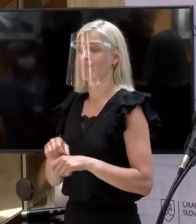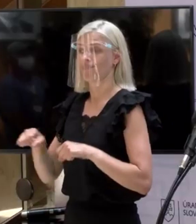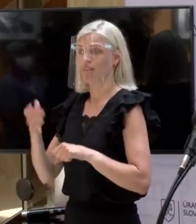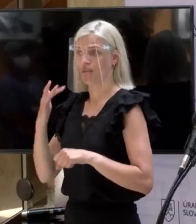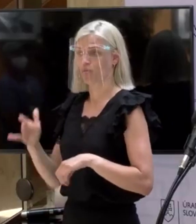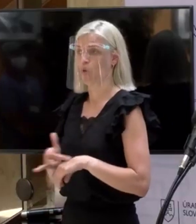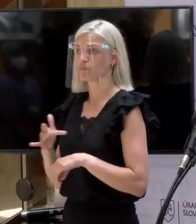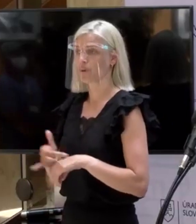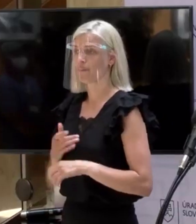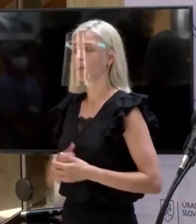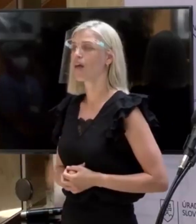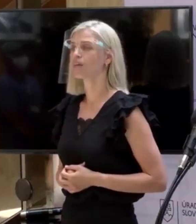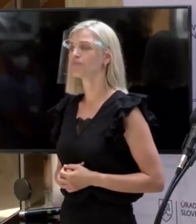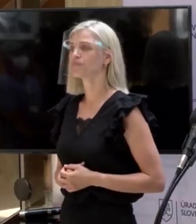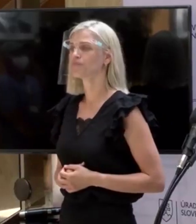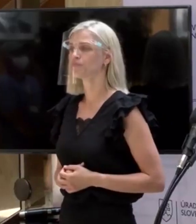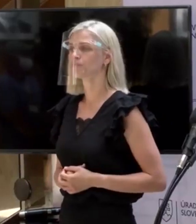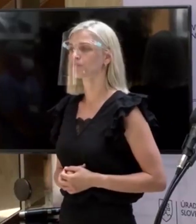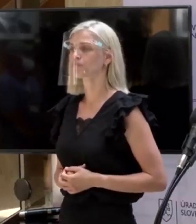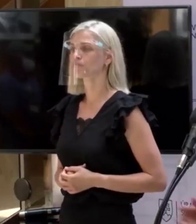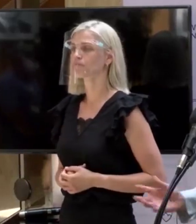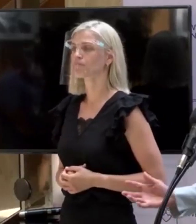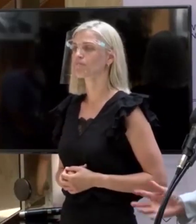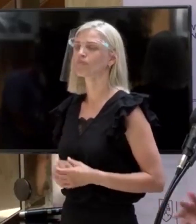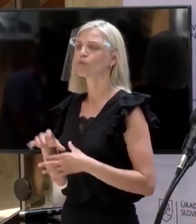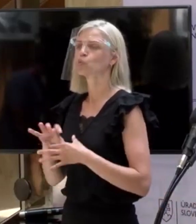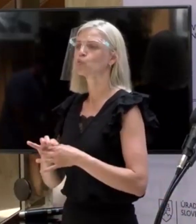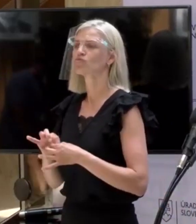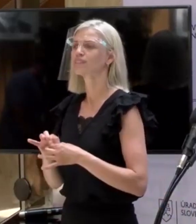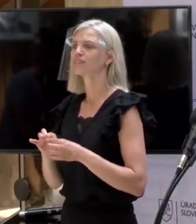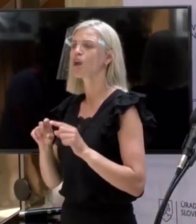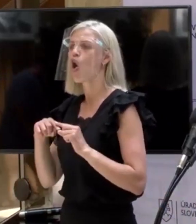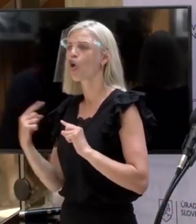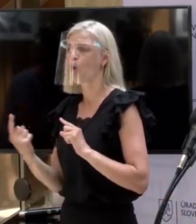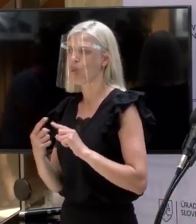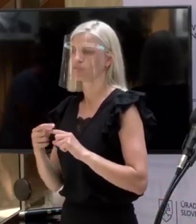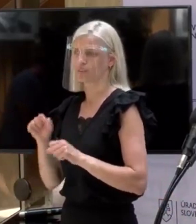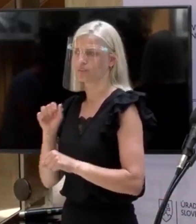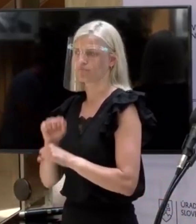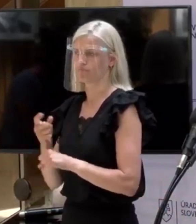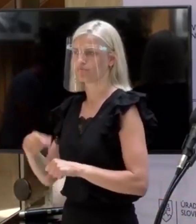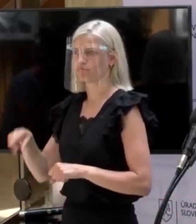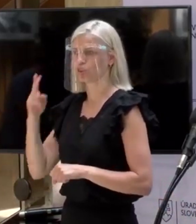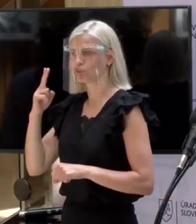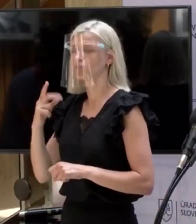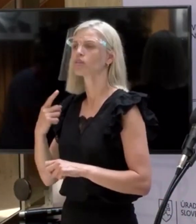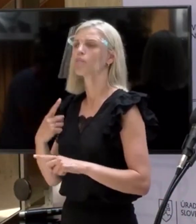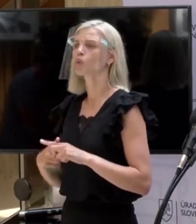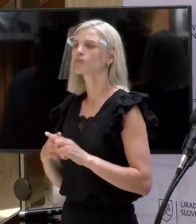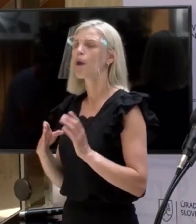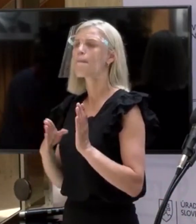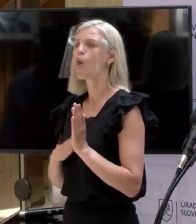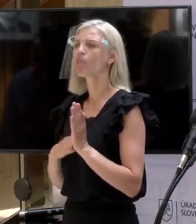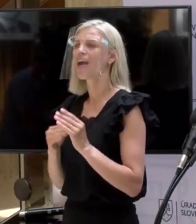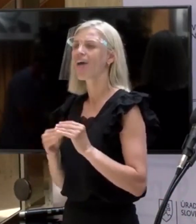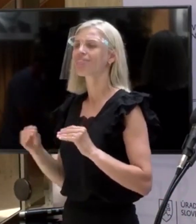ospravedlnila. A s ohľadom na tie okolnosti, ktoré všetci poznáme a súvisia s zásahom v Moldave nad Bodvou,